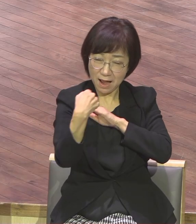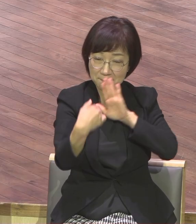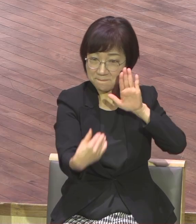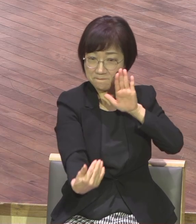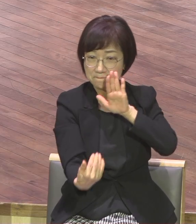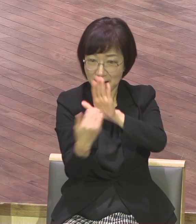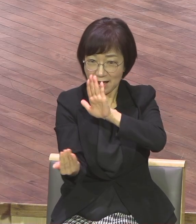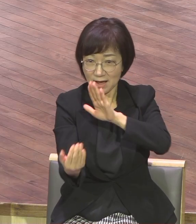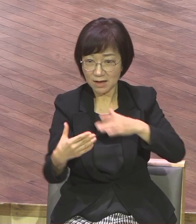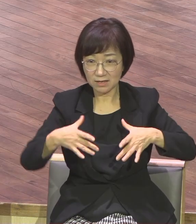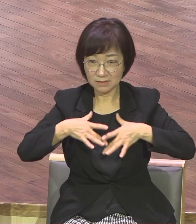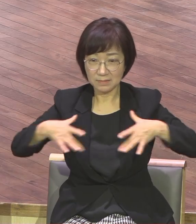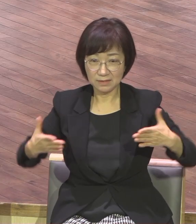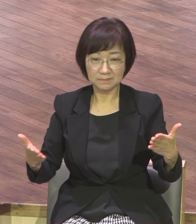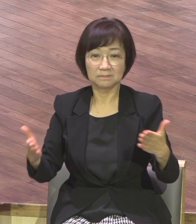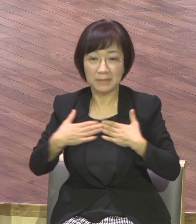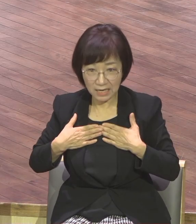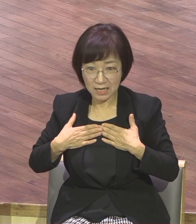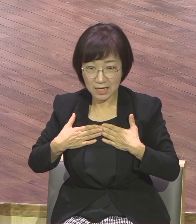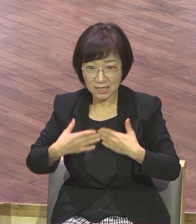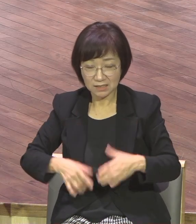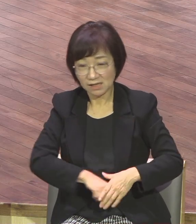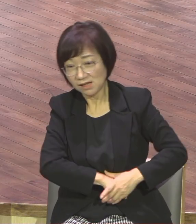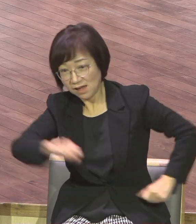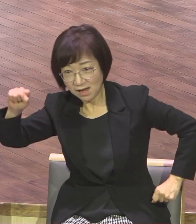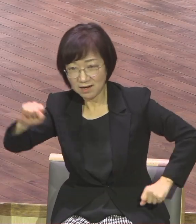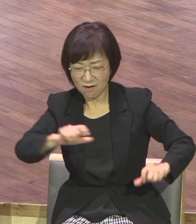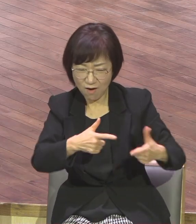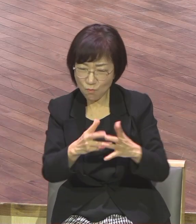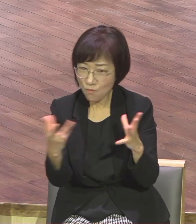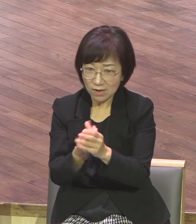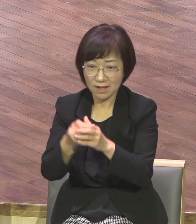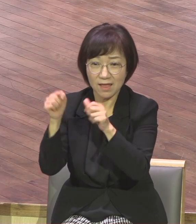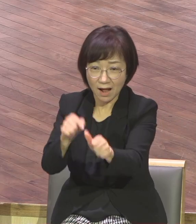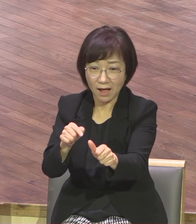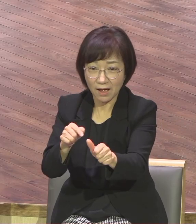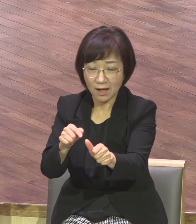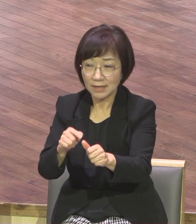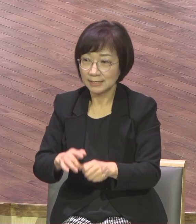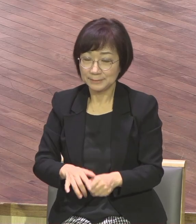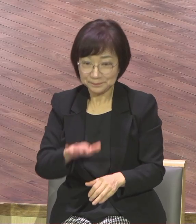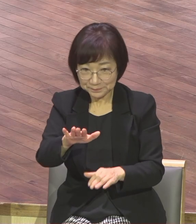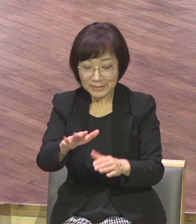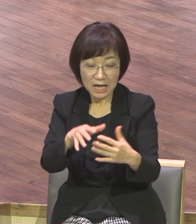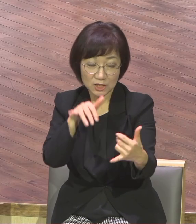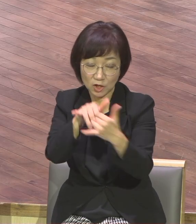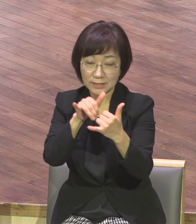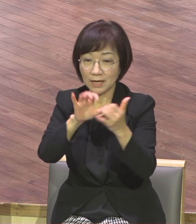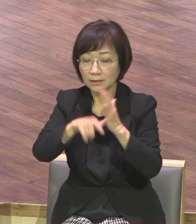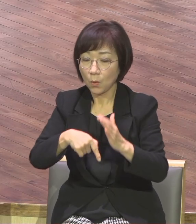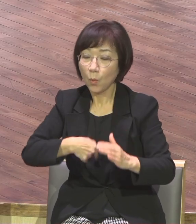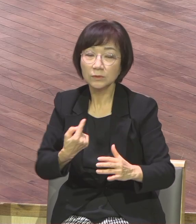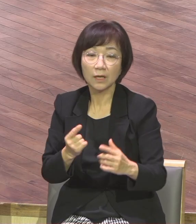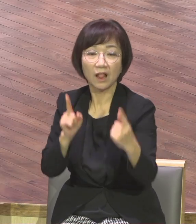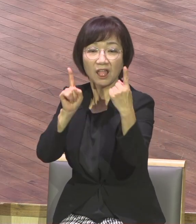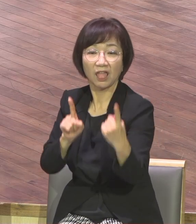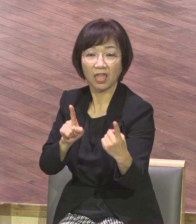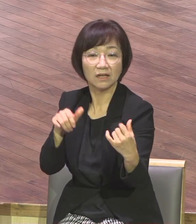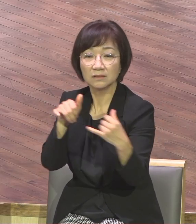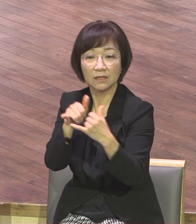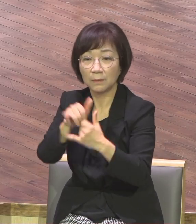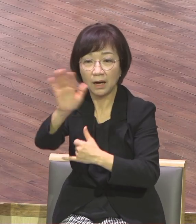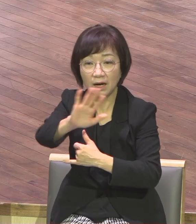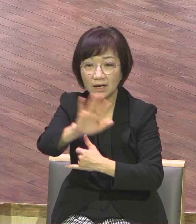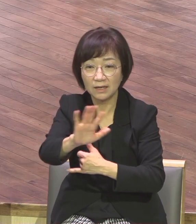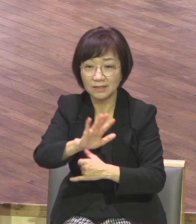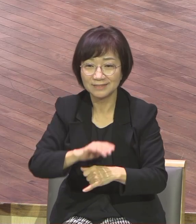싸움도 혼자 하는 것이 아니, 혼자 하는 것이 아니라 함께 싸운다. 영계 모든 성도도 오늘 말씀을